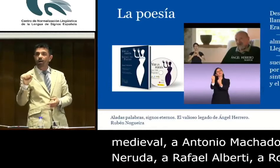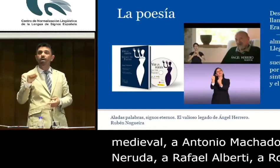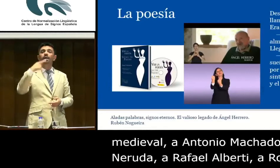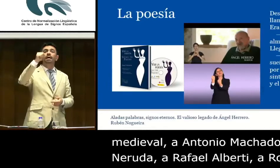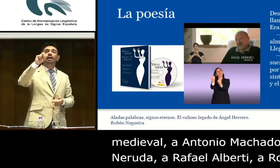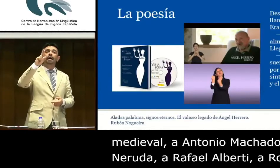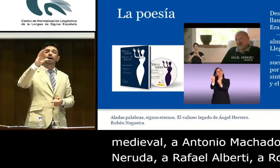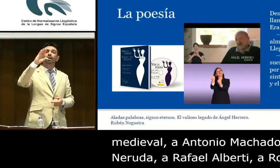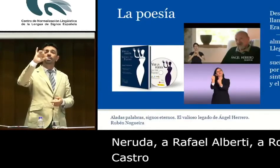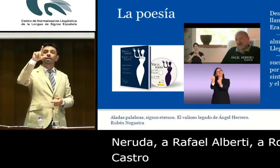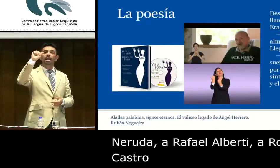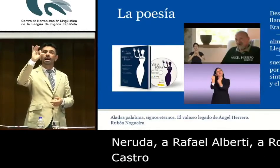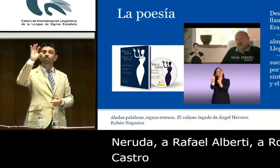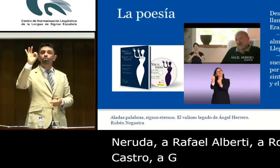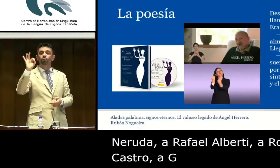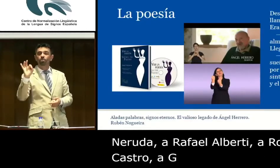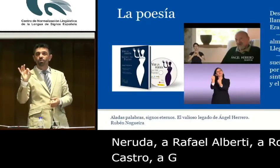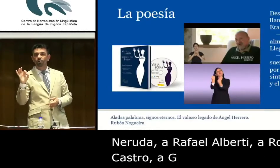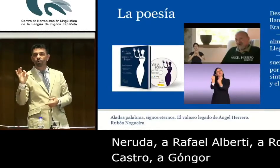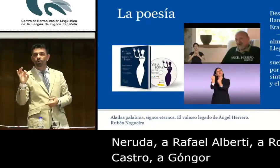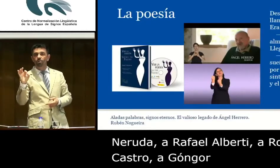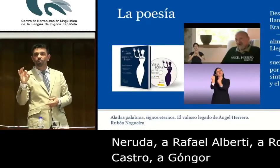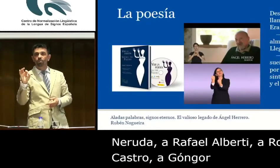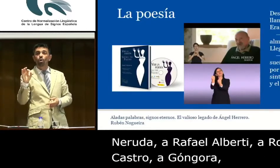a Garcilaso,